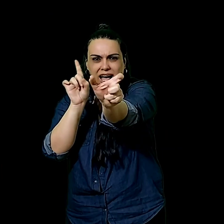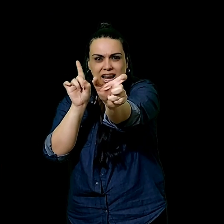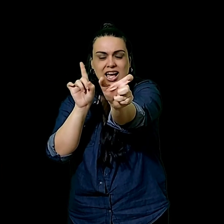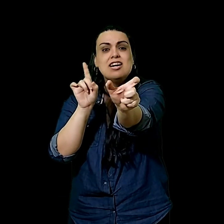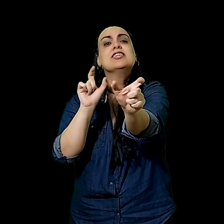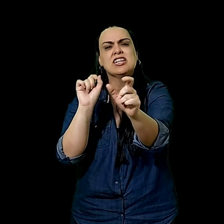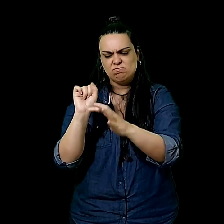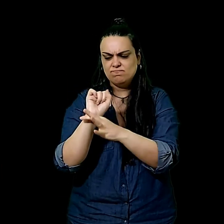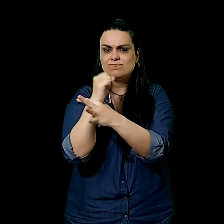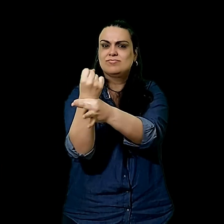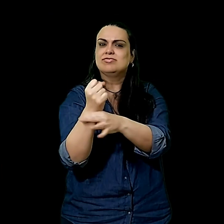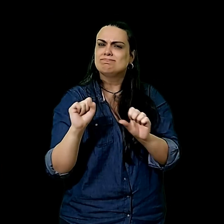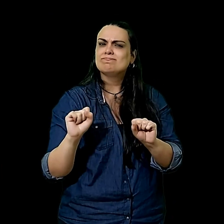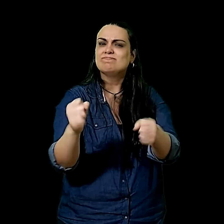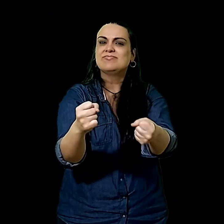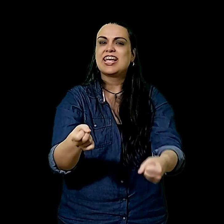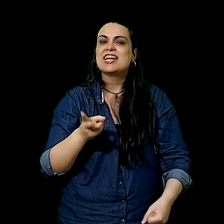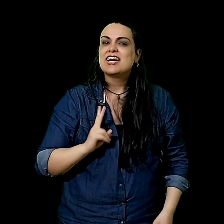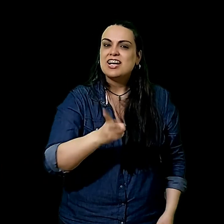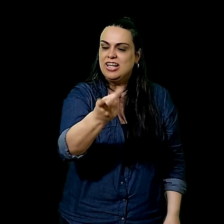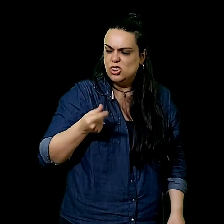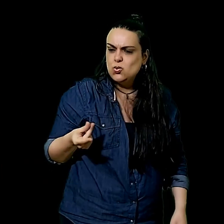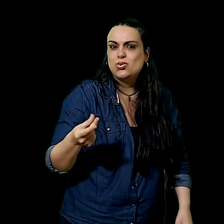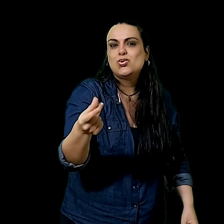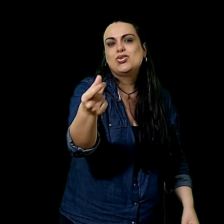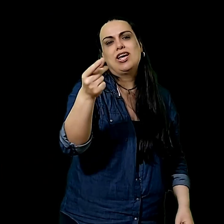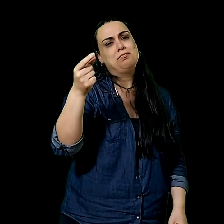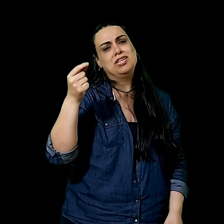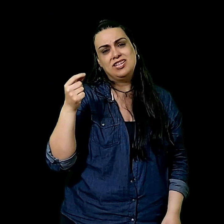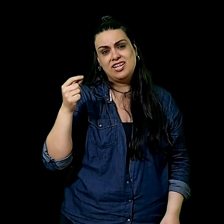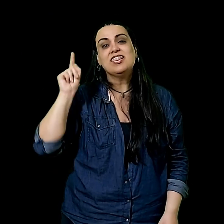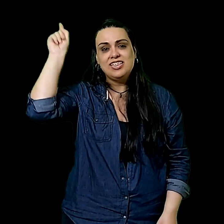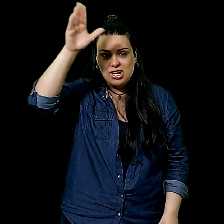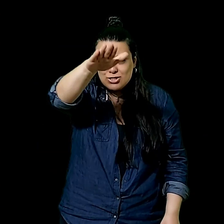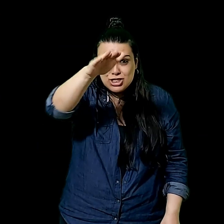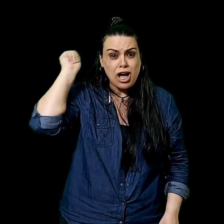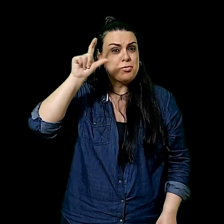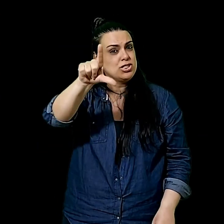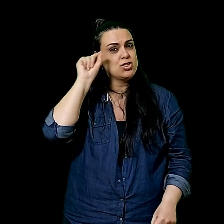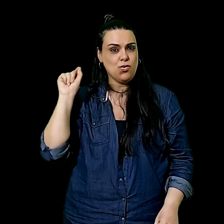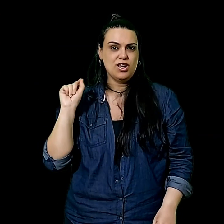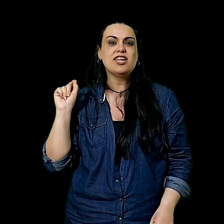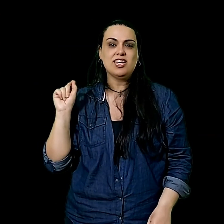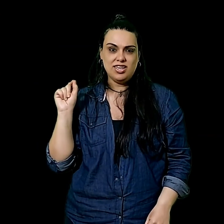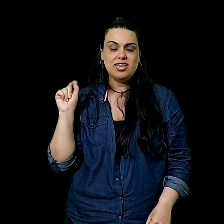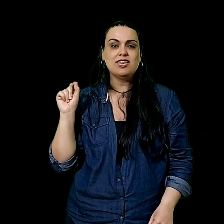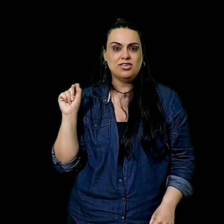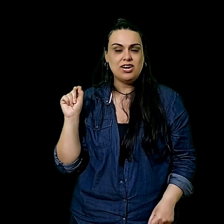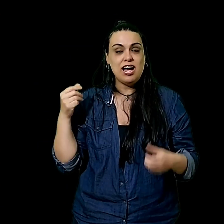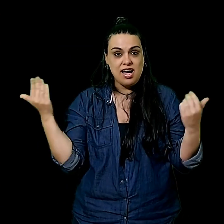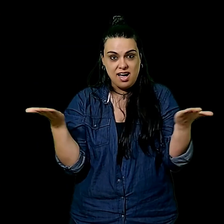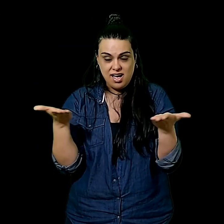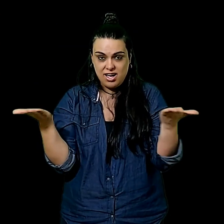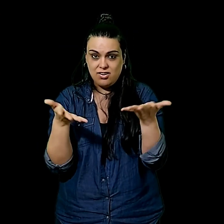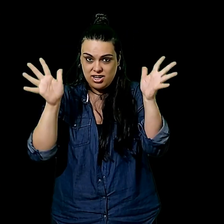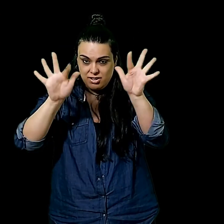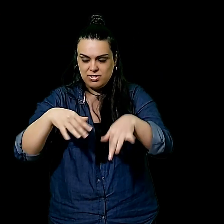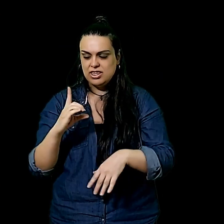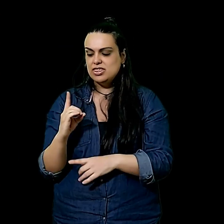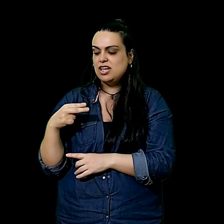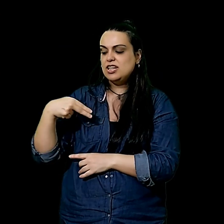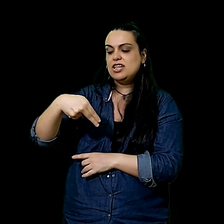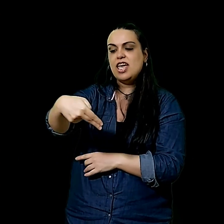a continuidade e a durabilidade da sua chamada. E para fechar esse momento, Daniel